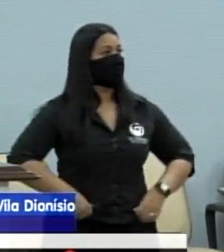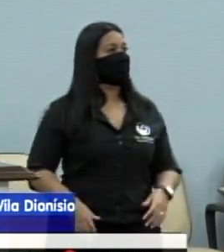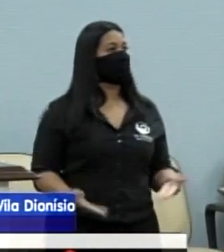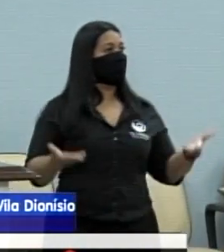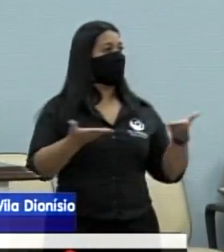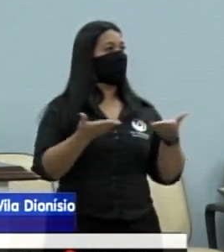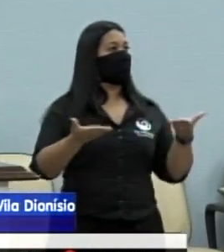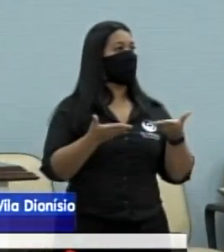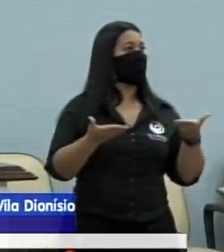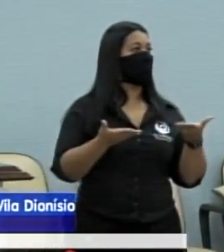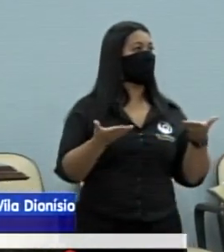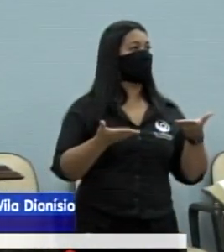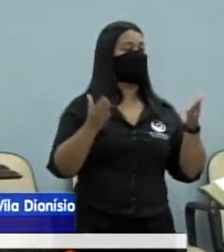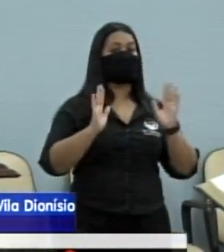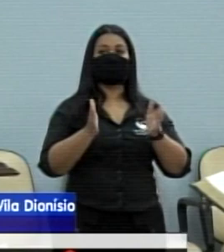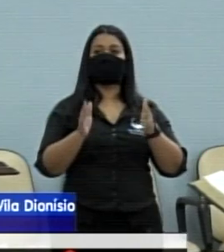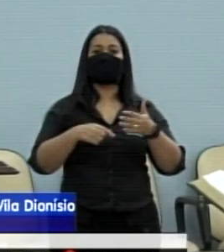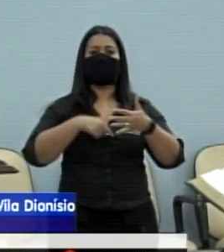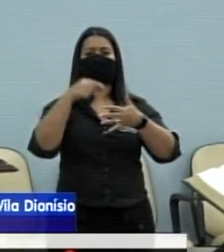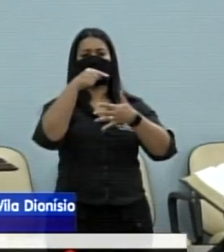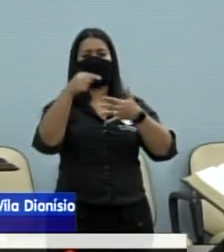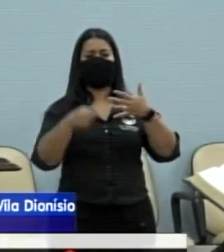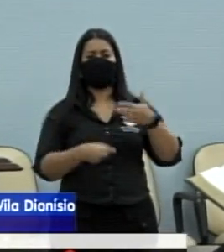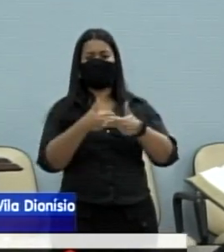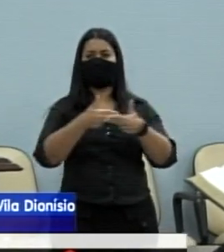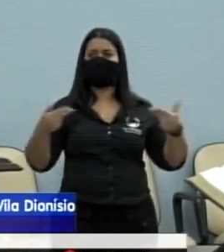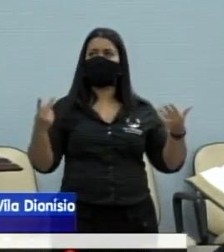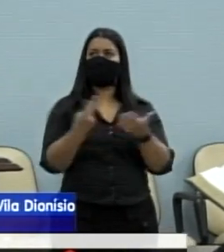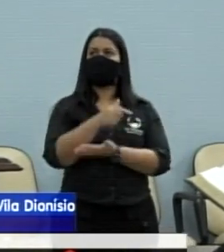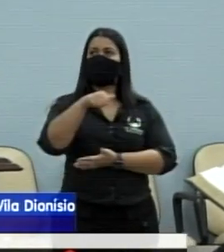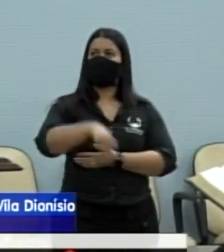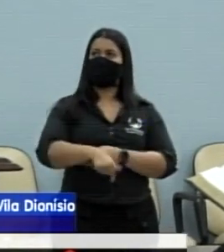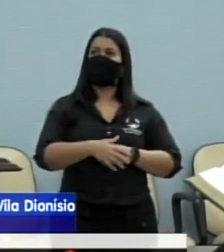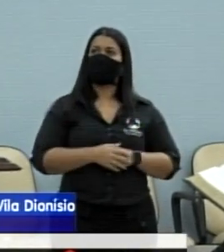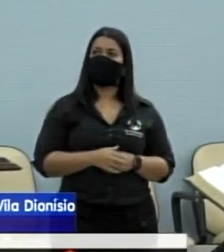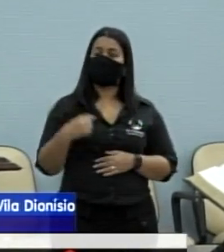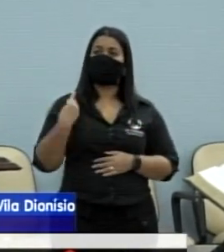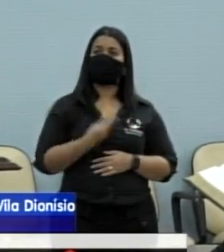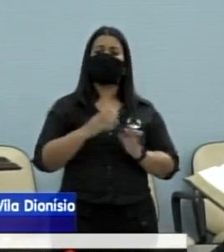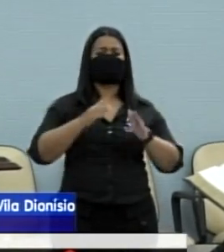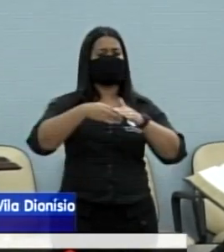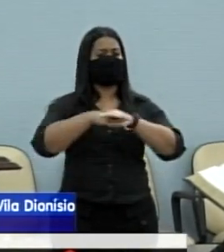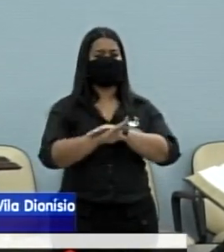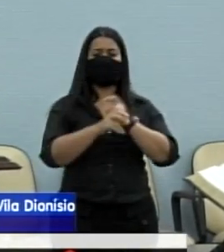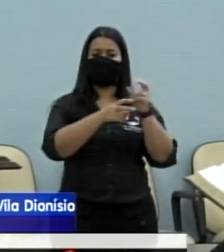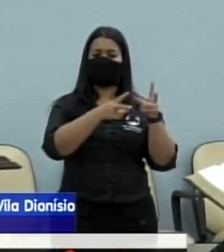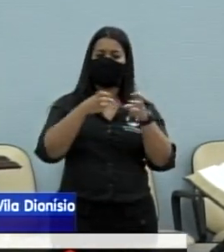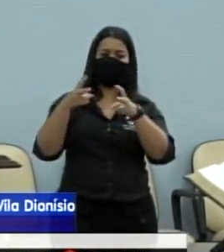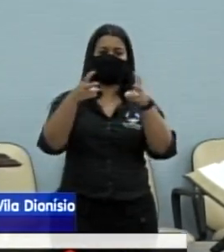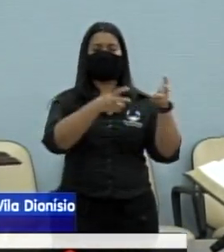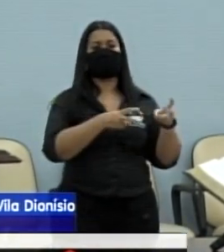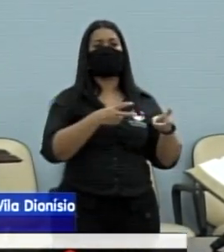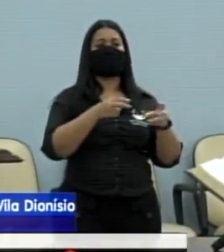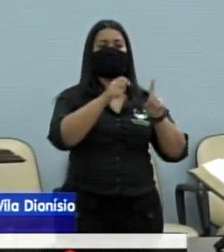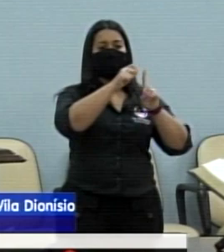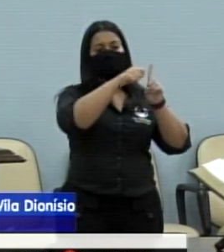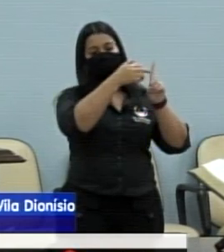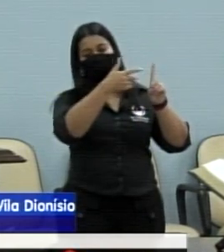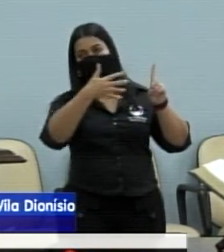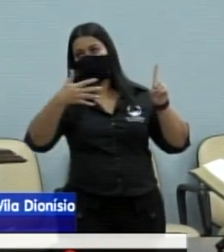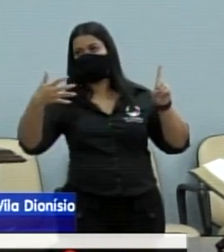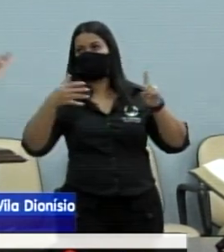Hoje a gente já viu, né, muita coisa acontecer aqui, daquilo que a gente está acostumado a ver todos esses meses,